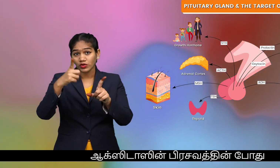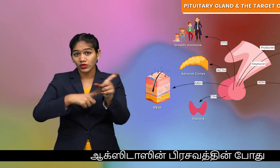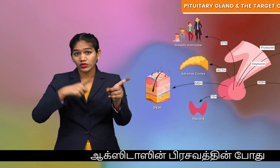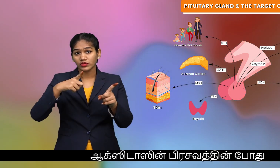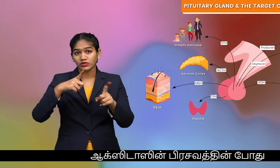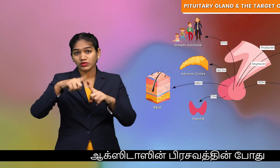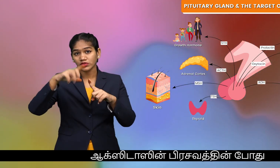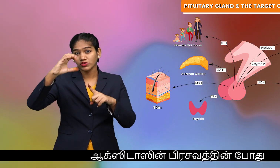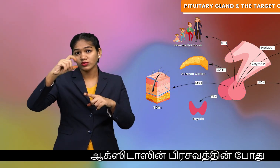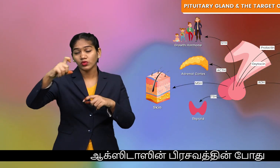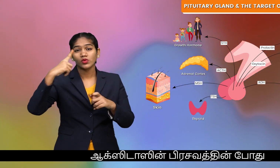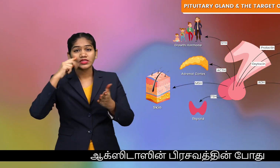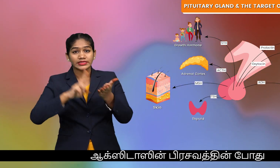ஆக்சிடாசின் பிரசவத்தின் போது